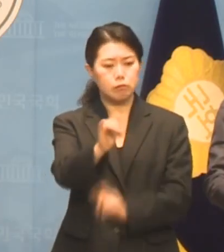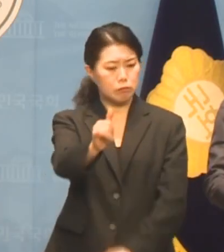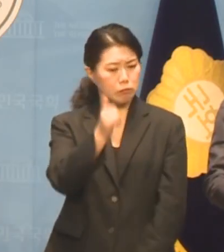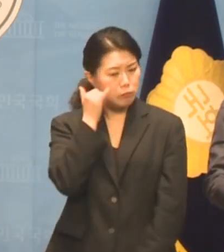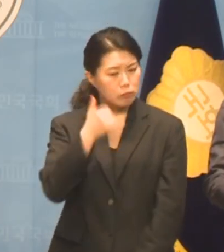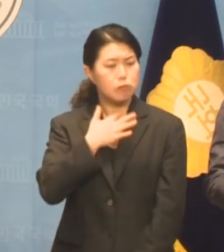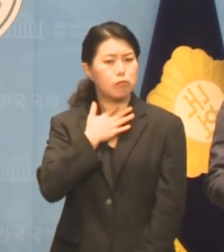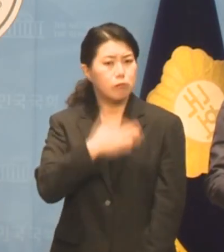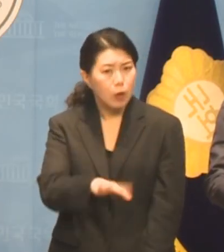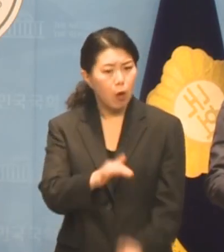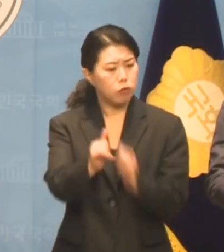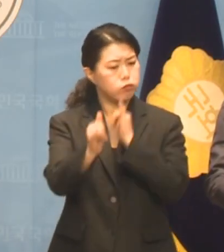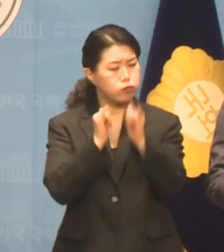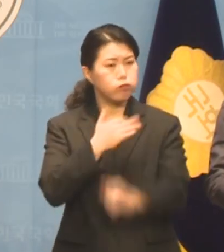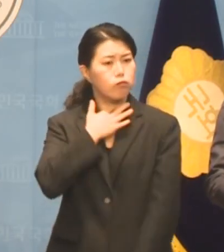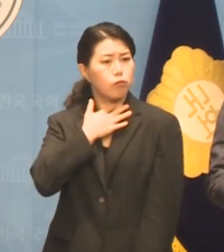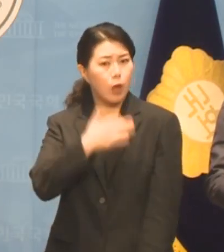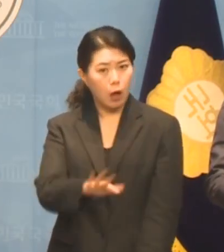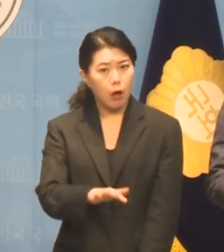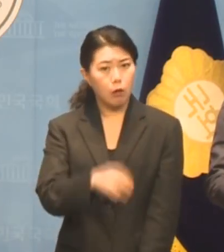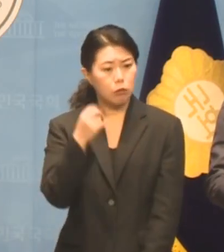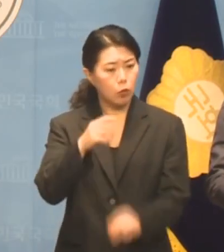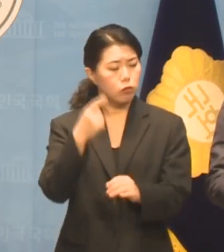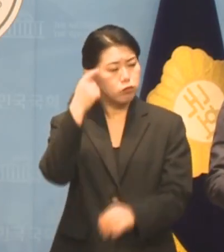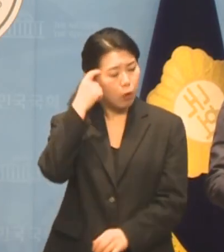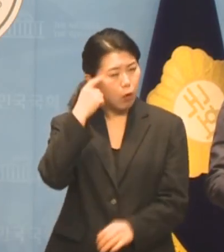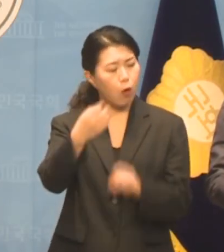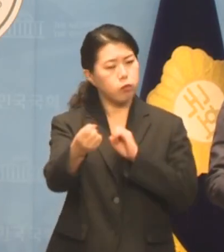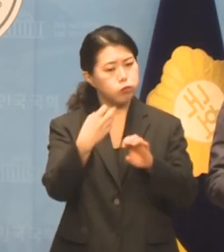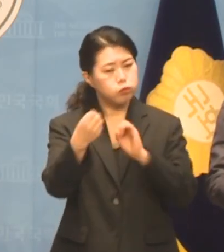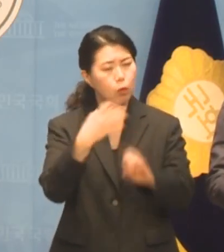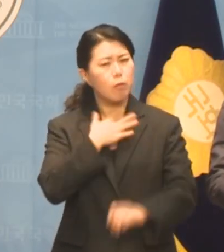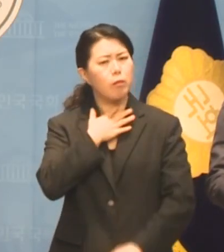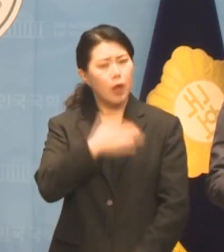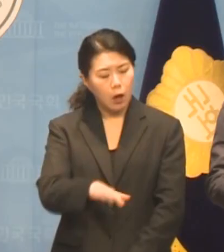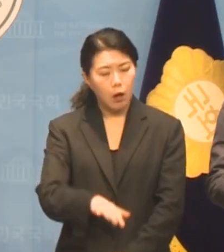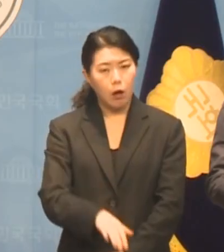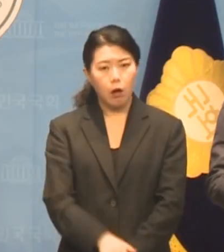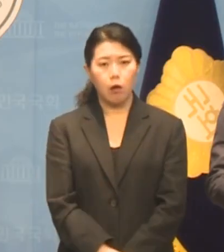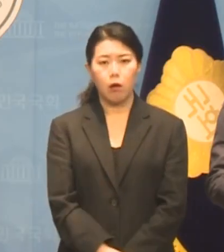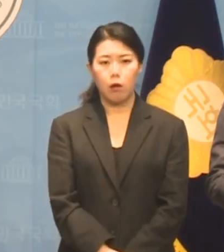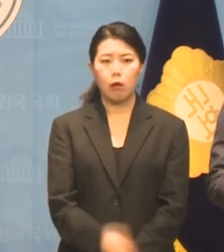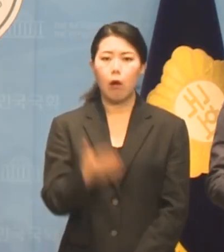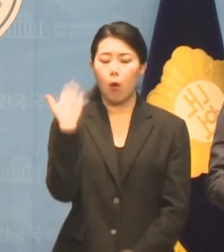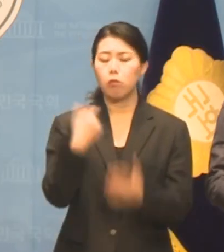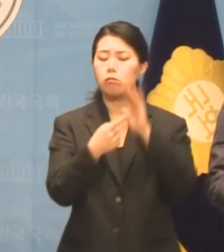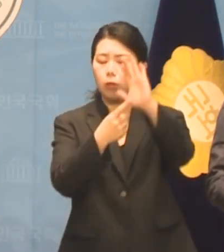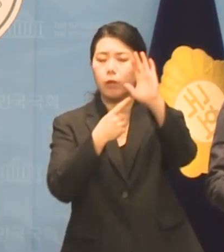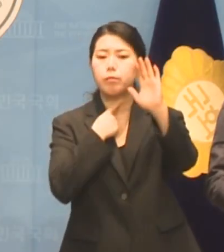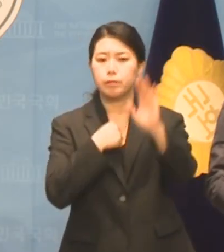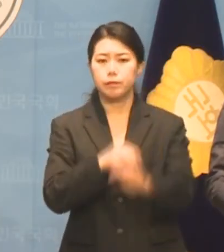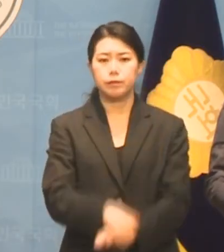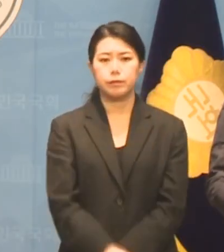일도 주고받은 일도 의견을 주고받은 일도 없었어요 라고 말했습니다.